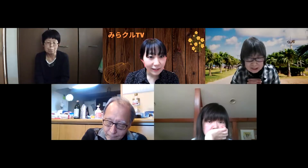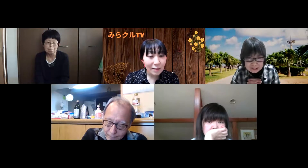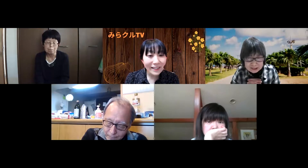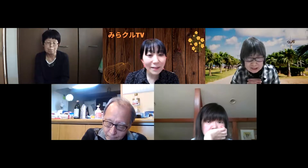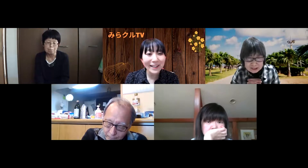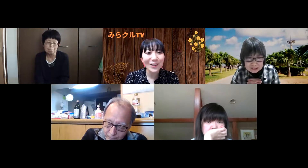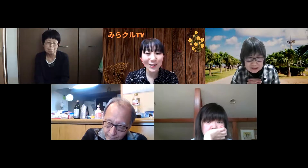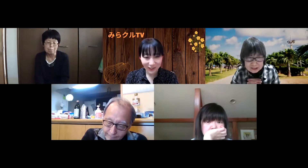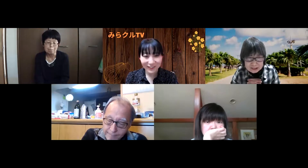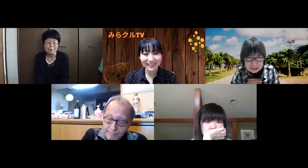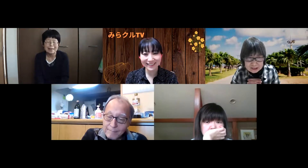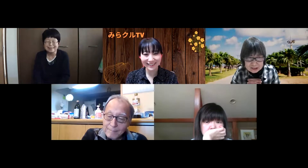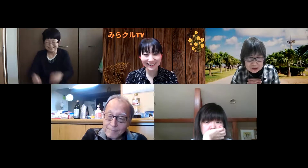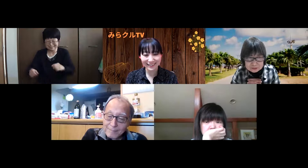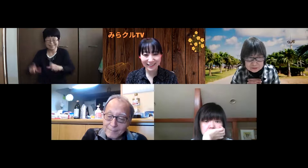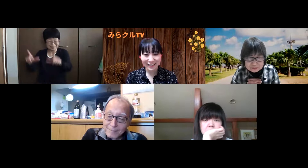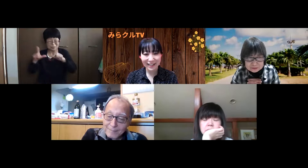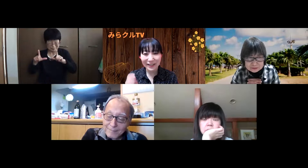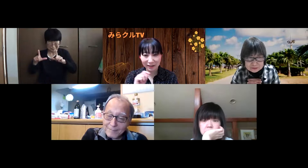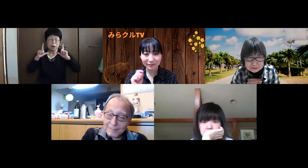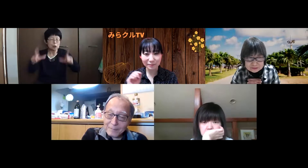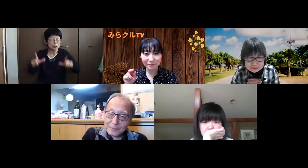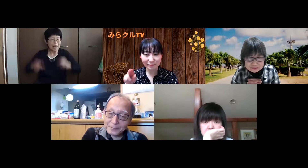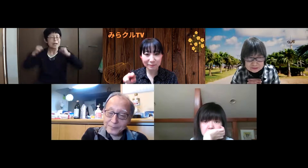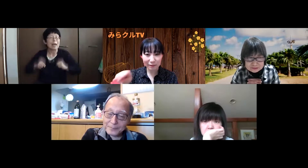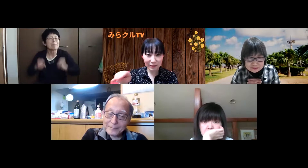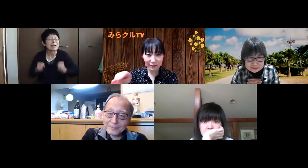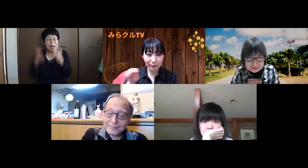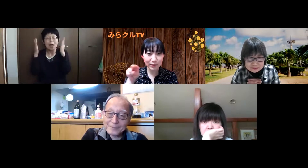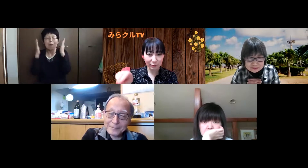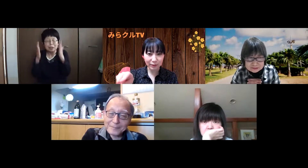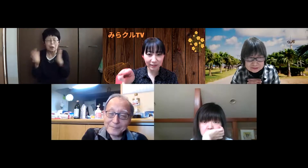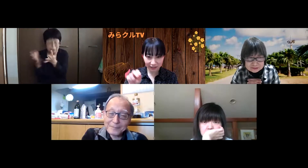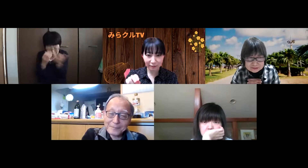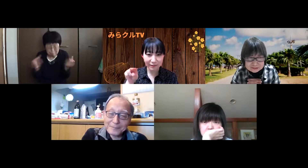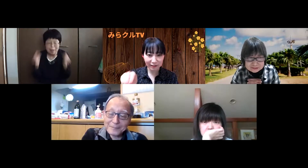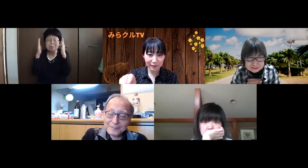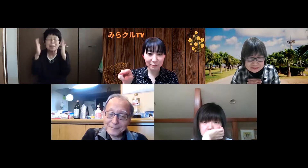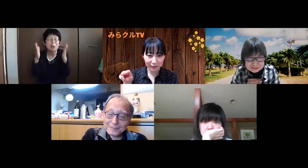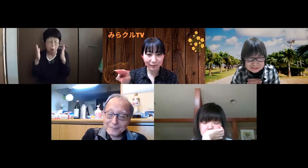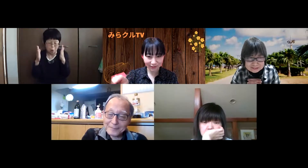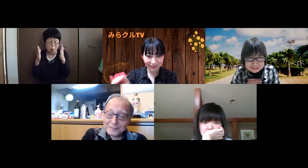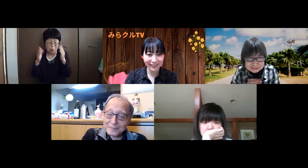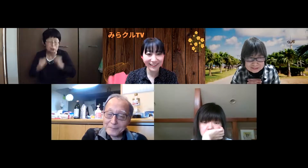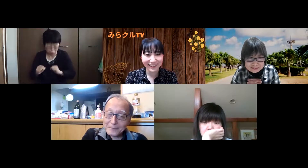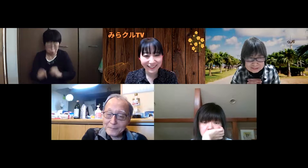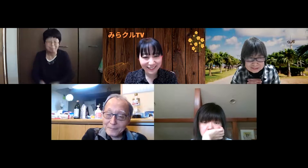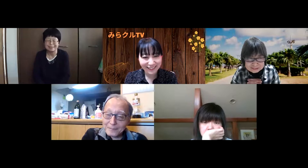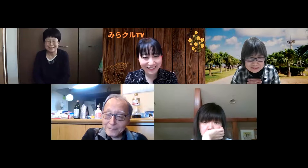頑張って勉強する。頑張っていっぱい打つってことですかね。頑張って勉強する。